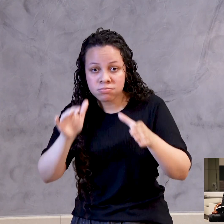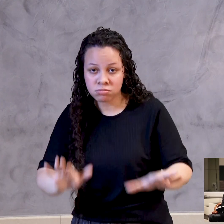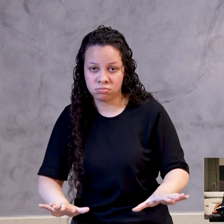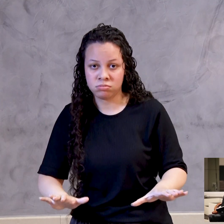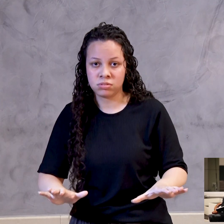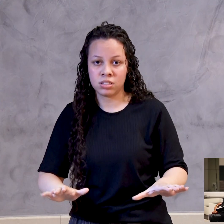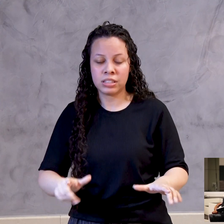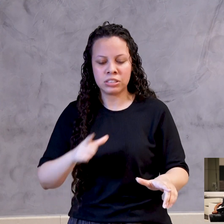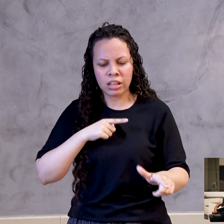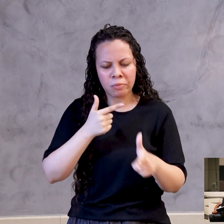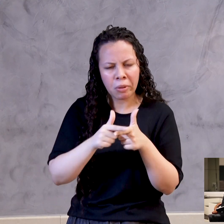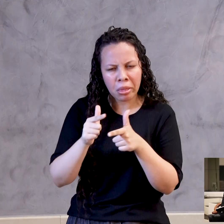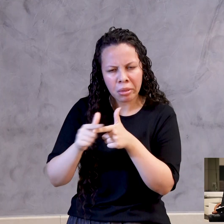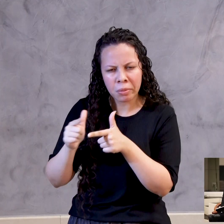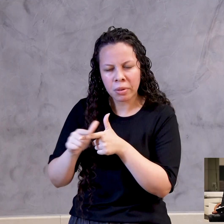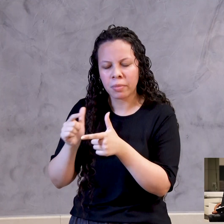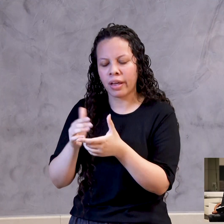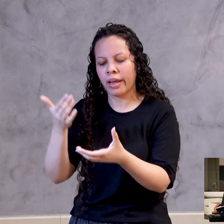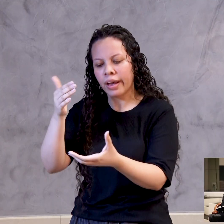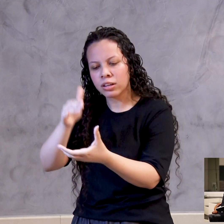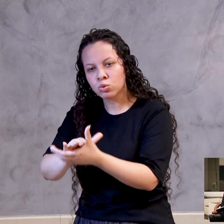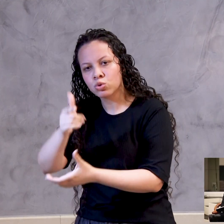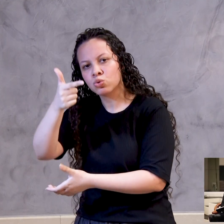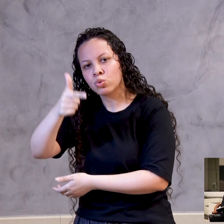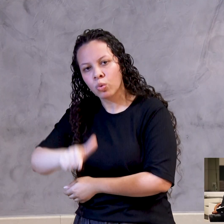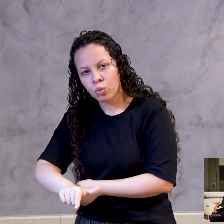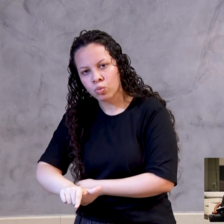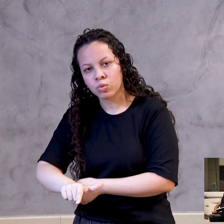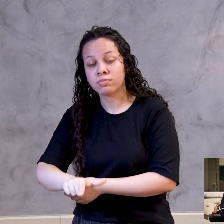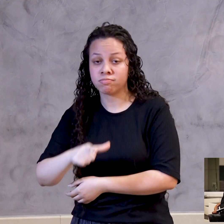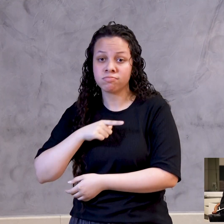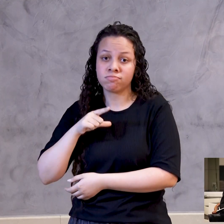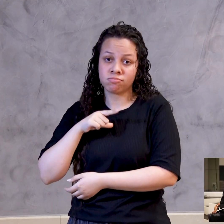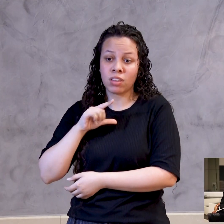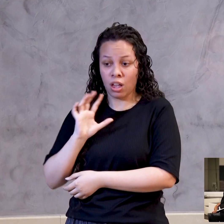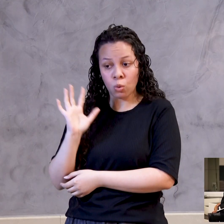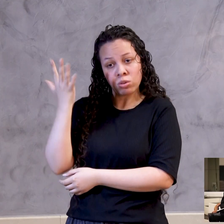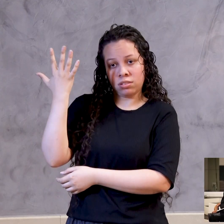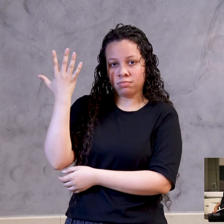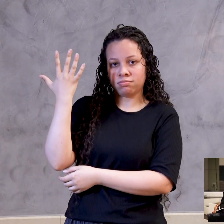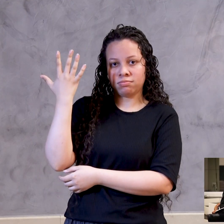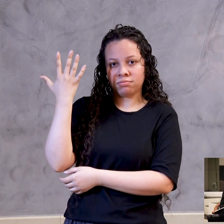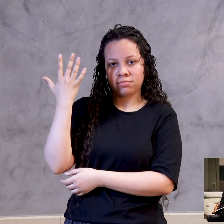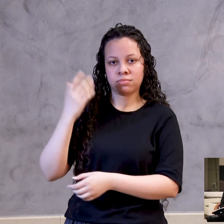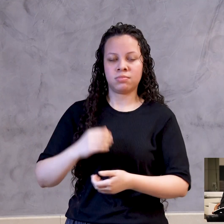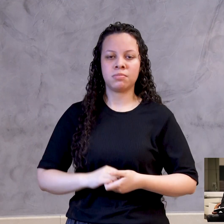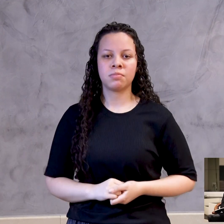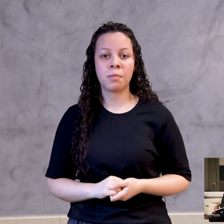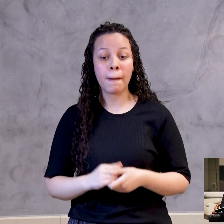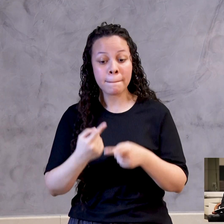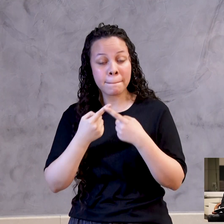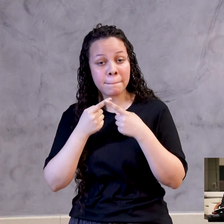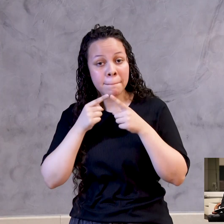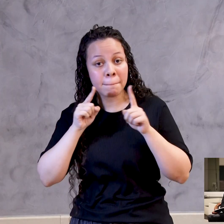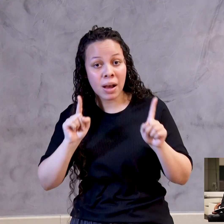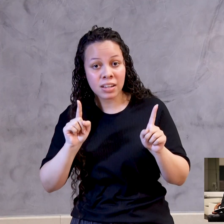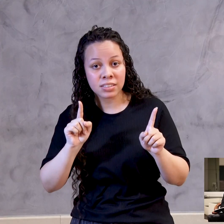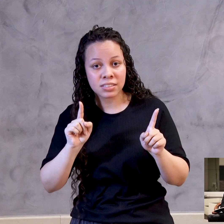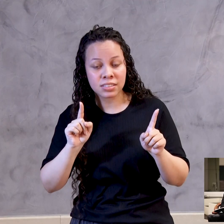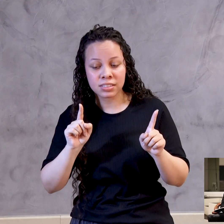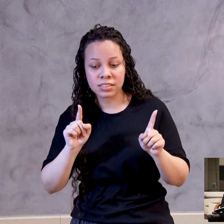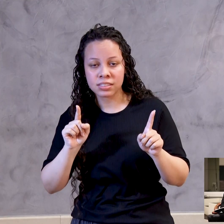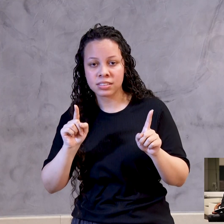tiveram um problema, casaram-se outra vez. Sim, mas isso não lhes impede